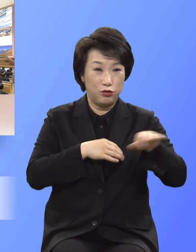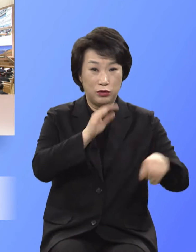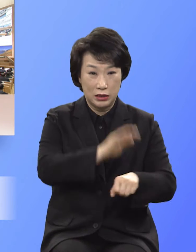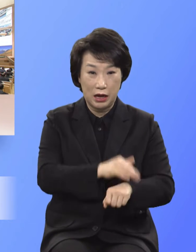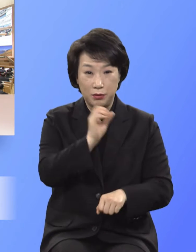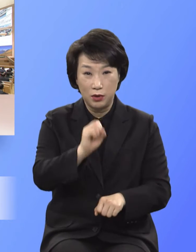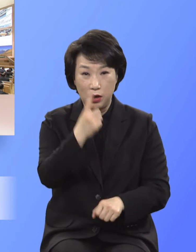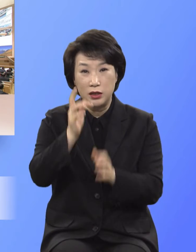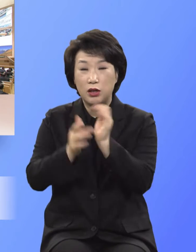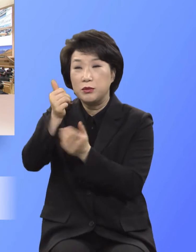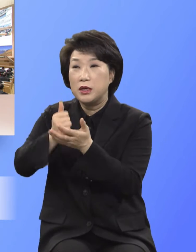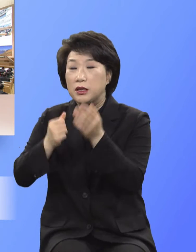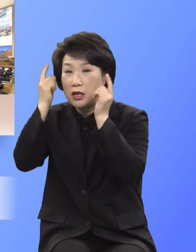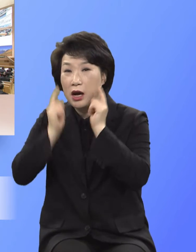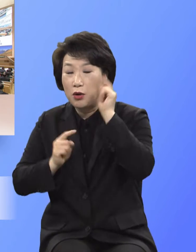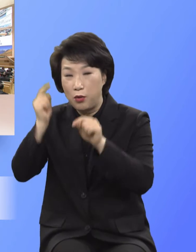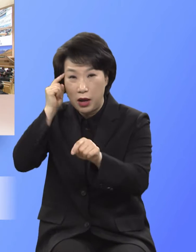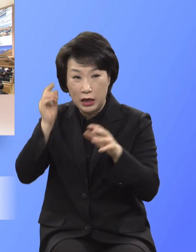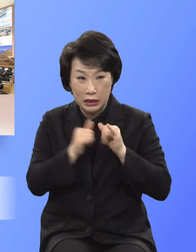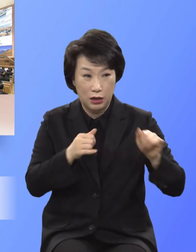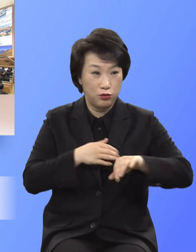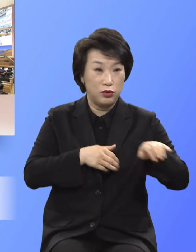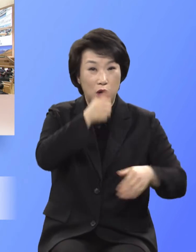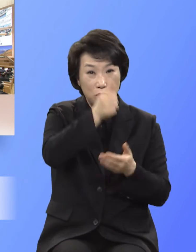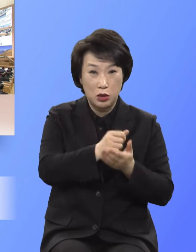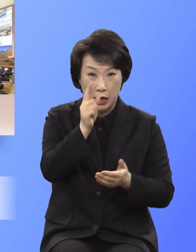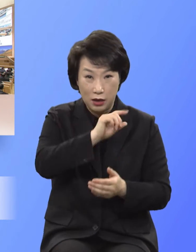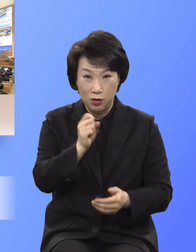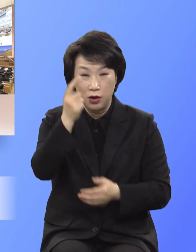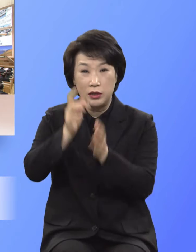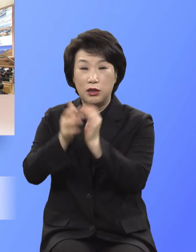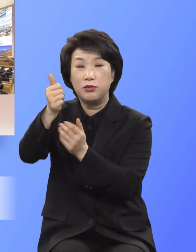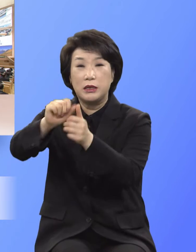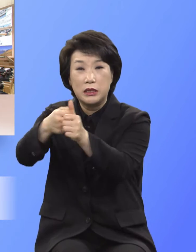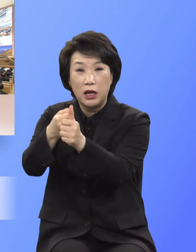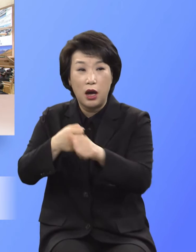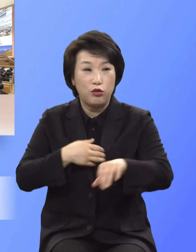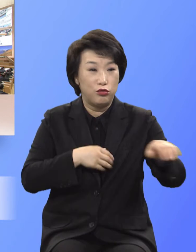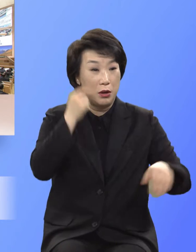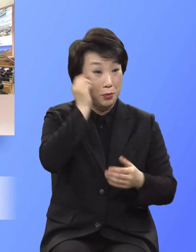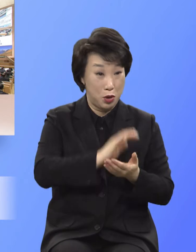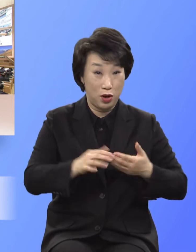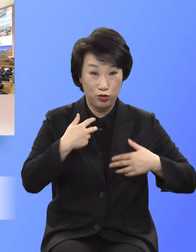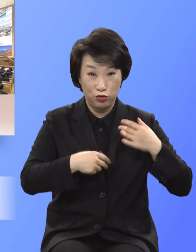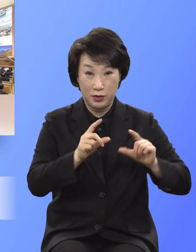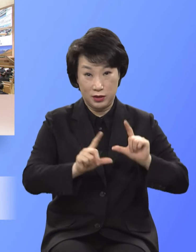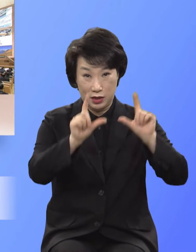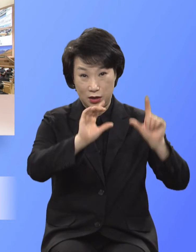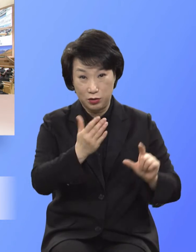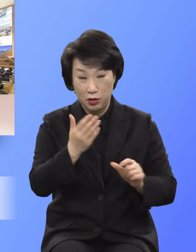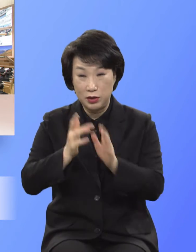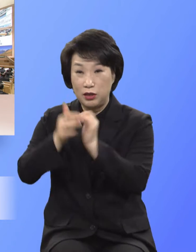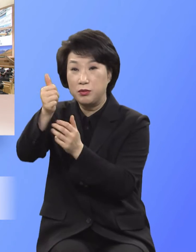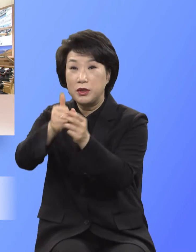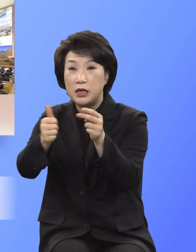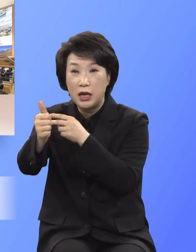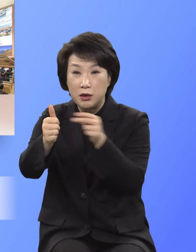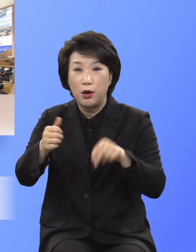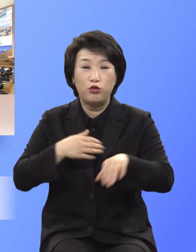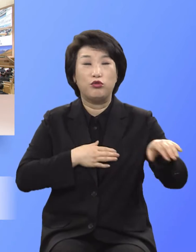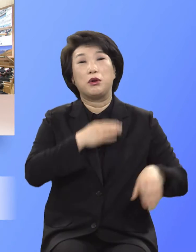그가 상함은 우리의 죄악을 인함이라. 그가 징계를 받음으로 우리가 평화를 누리고 그가